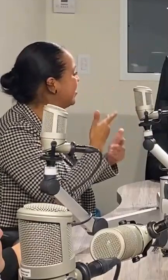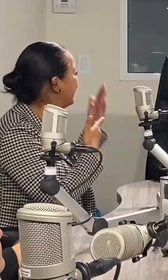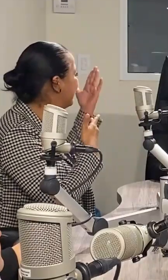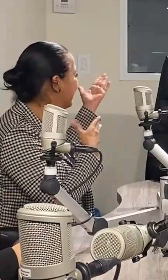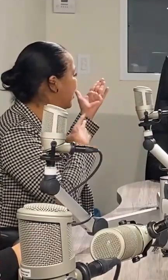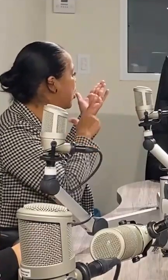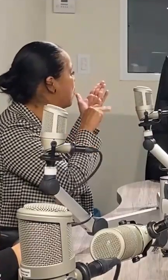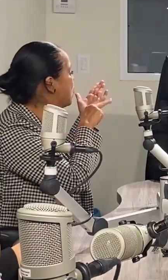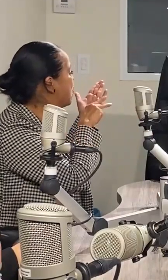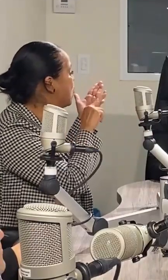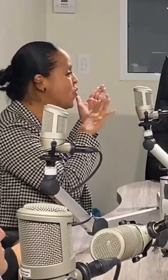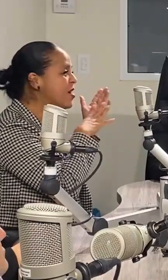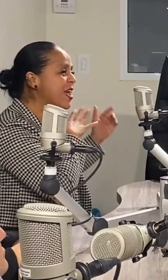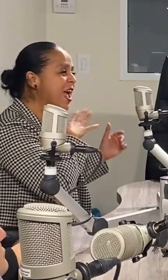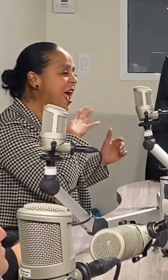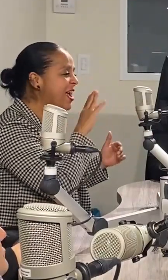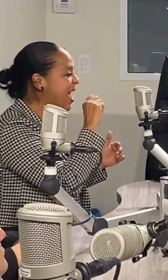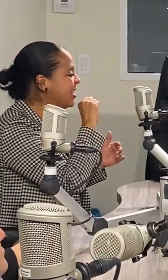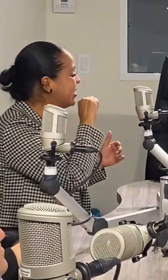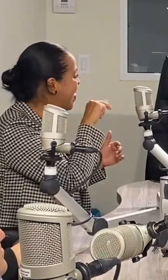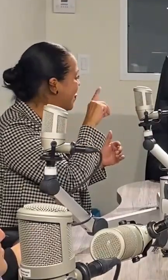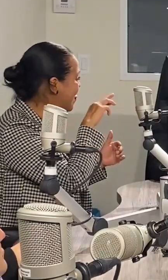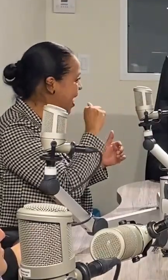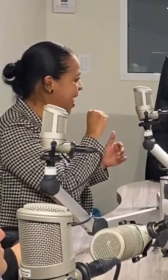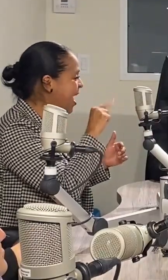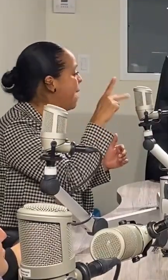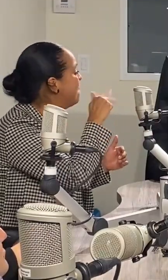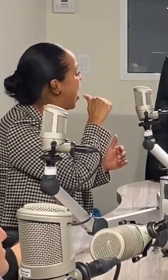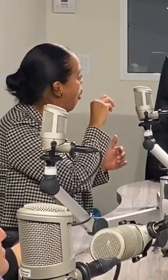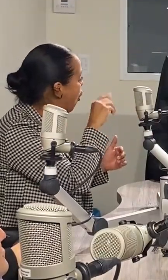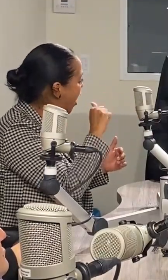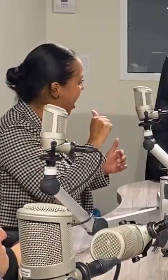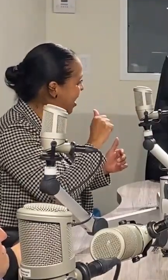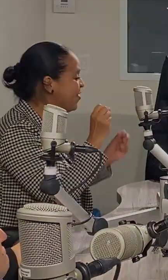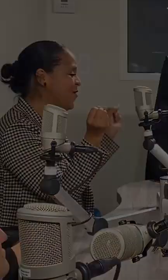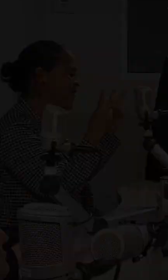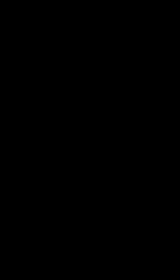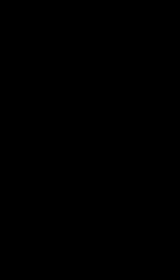Lulú Ruiz, también tenemos a Cassandra Guzmán. Yo soy Paola Salinas y nos vemos en la próxima.